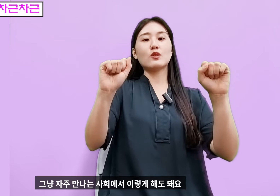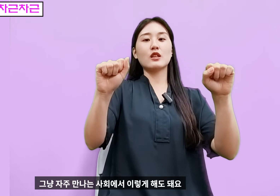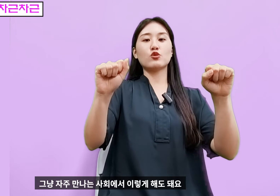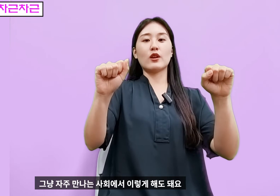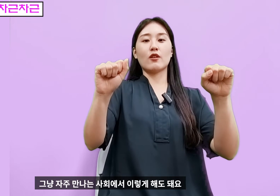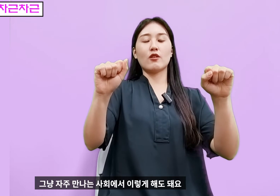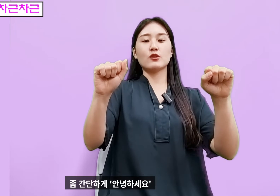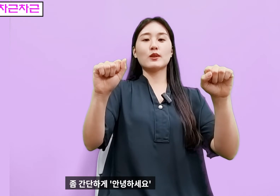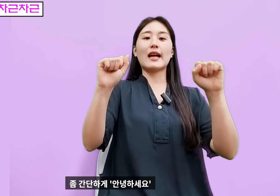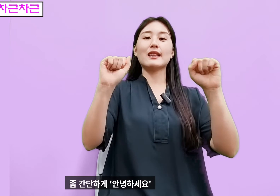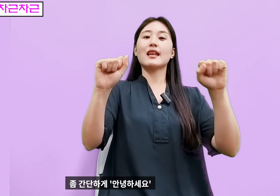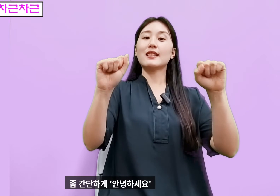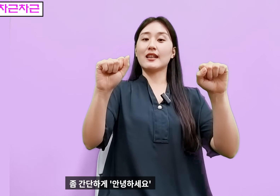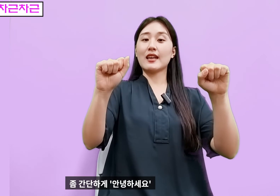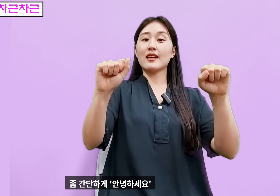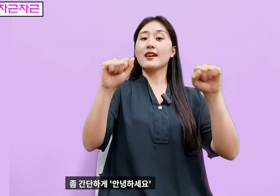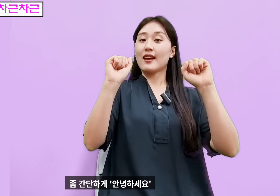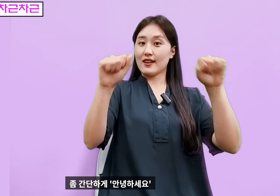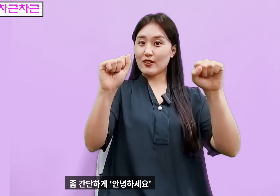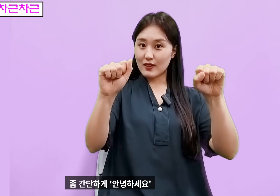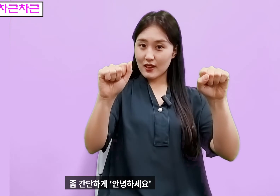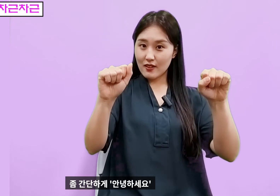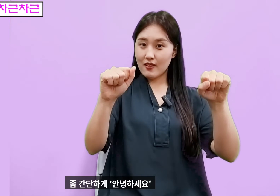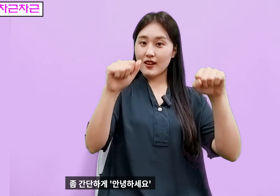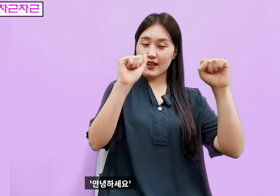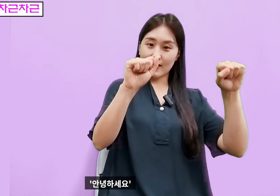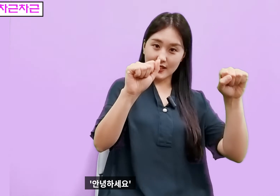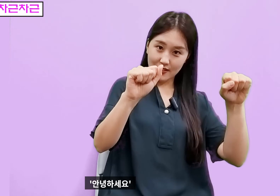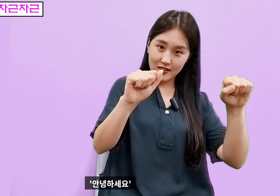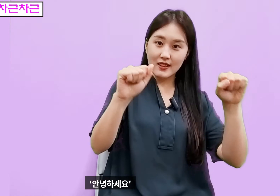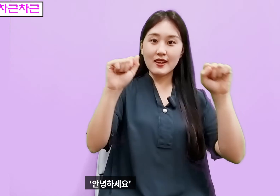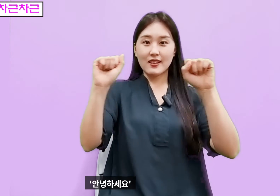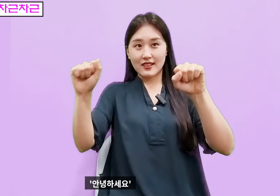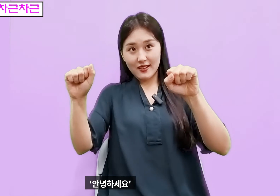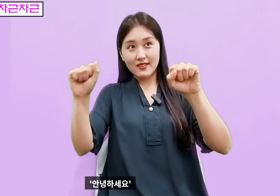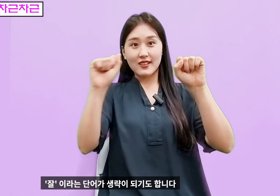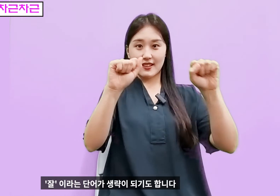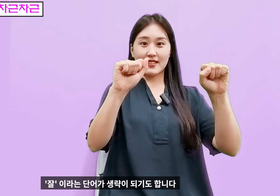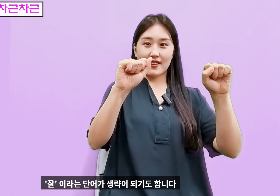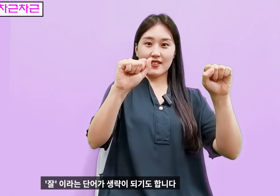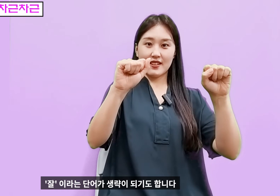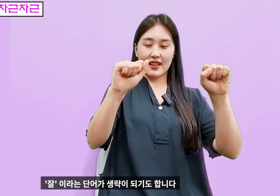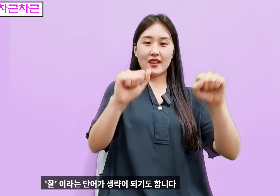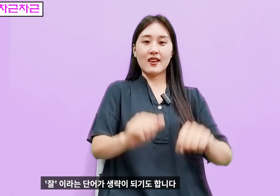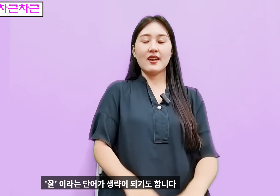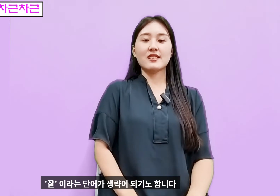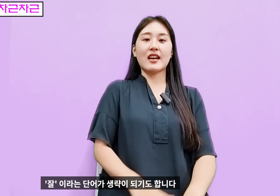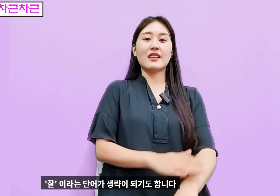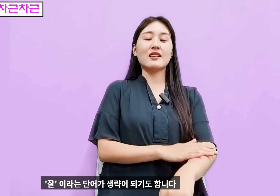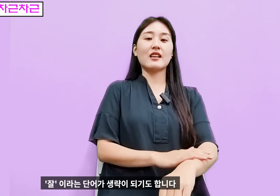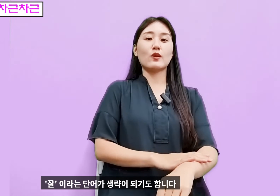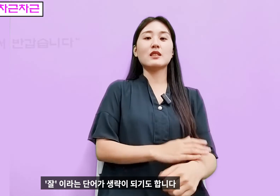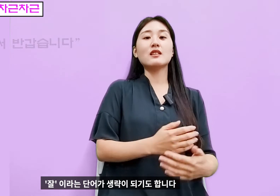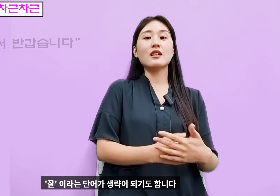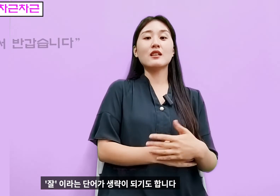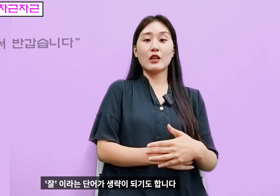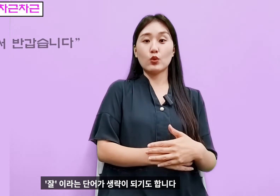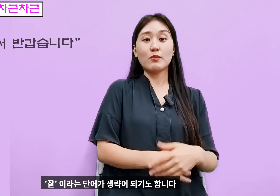해도 돼요. 좀 간단하게 안녕하세요, 안녕하세요, 안녕하세요, 안녕하세요. 네, 잘이란 단어가 생략이 되기도